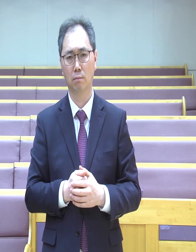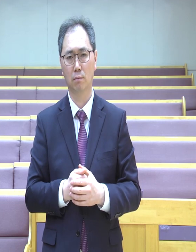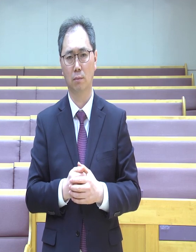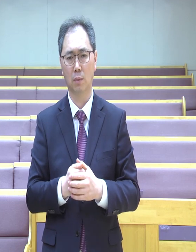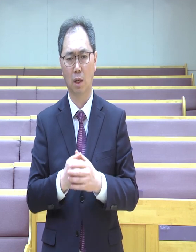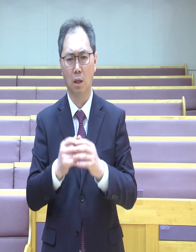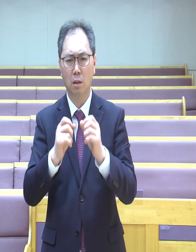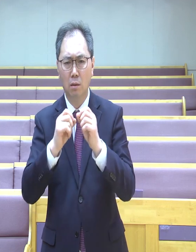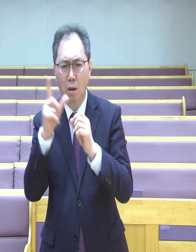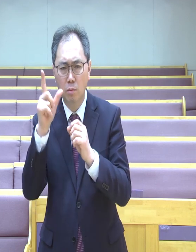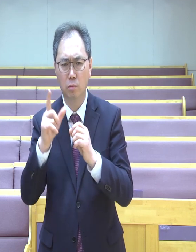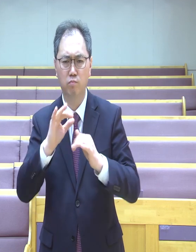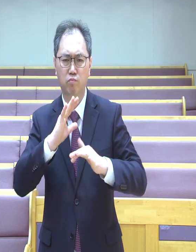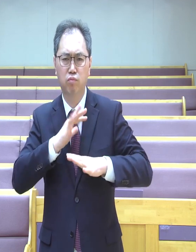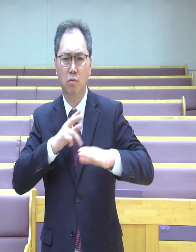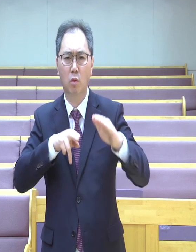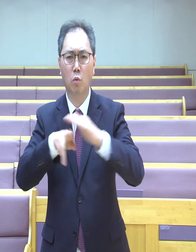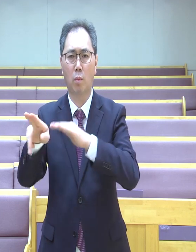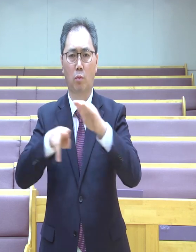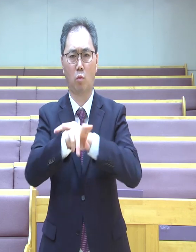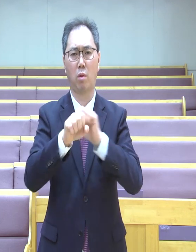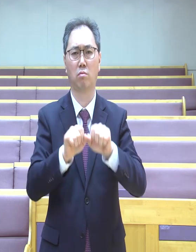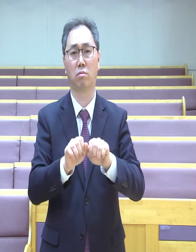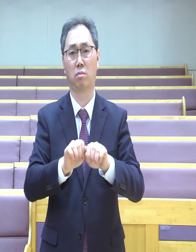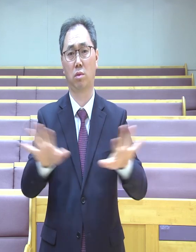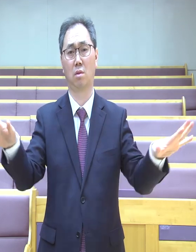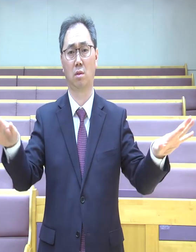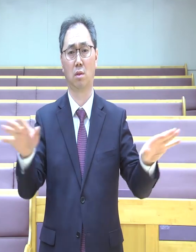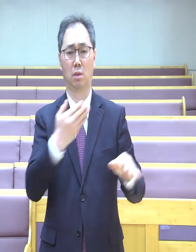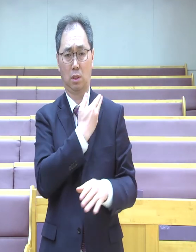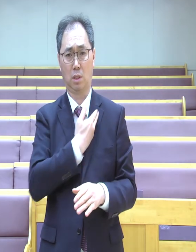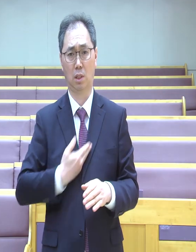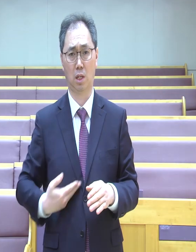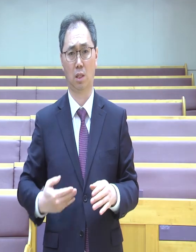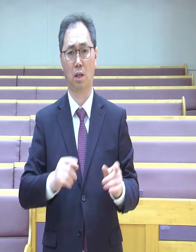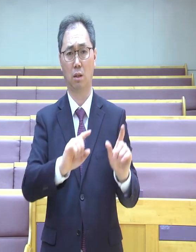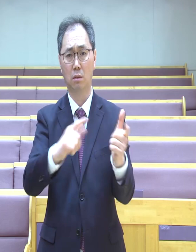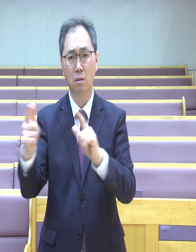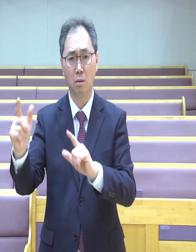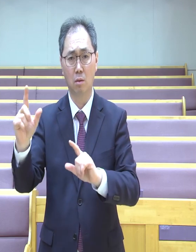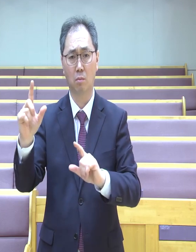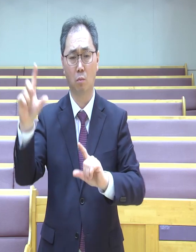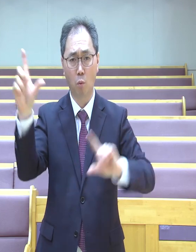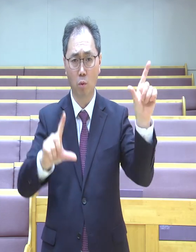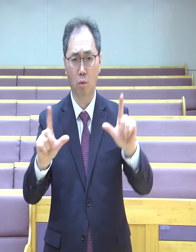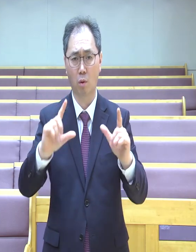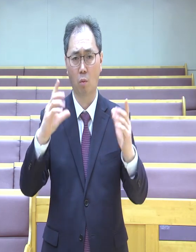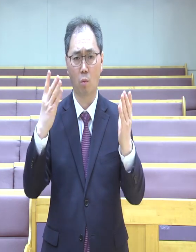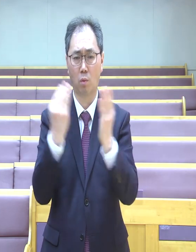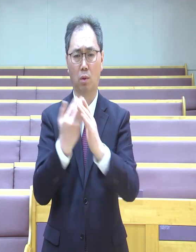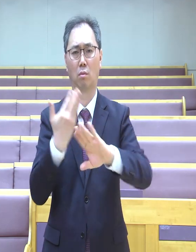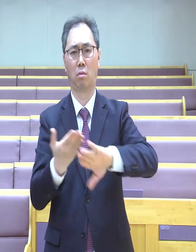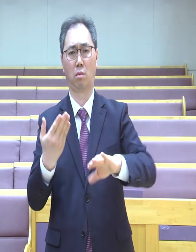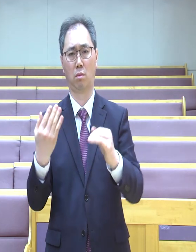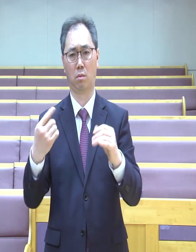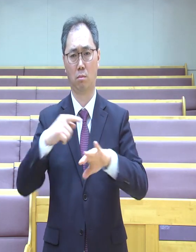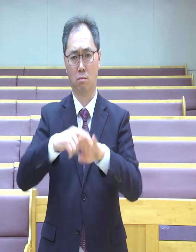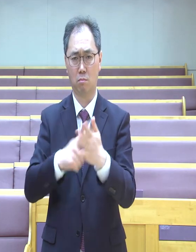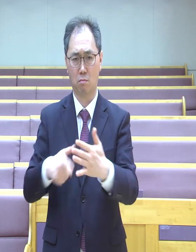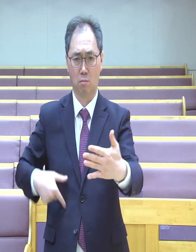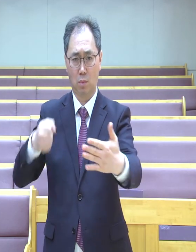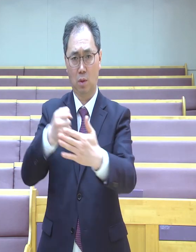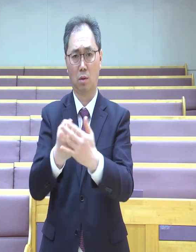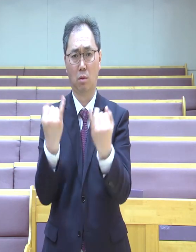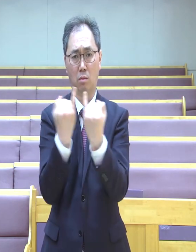신변이 두려워서 모두 도망치고 몸을 피한 제자들과는 또한 너무나도 다른 모습입니다.